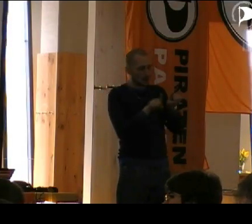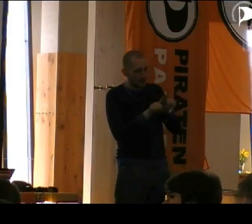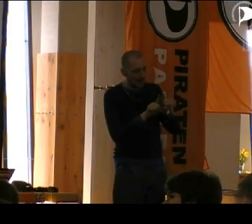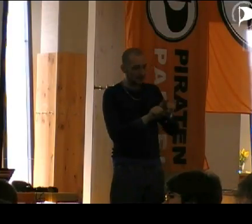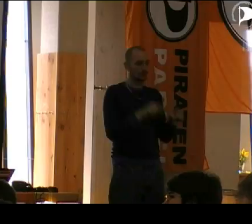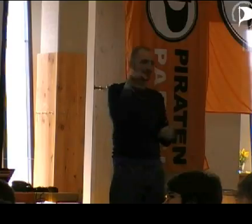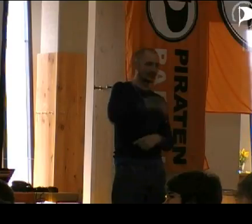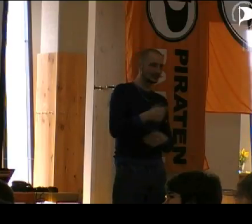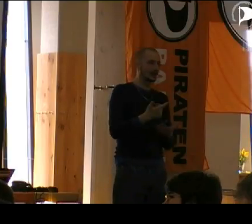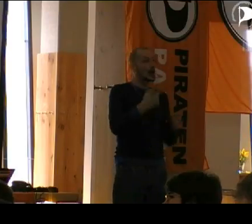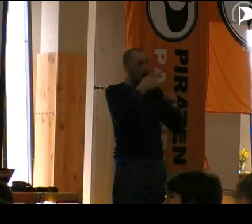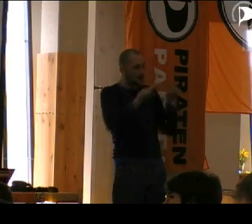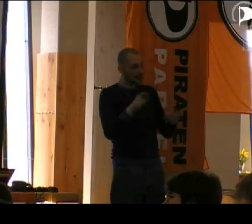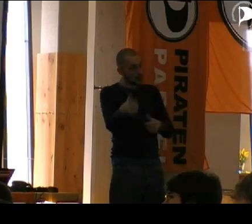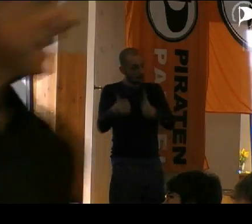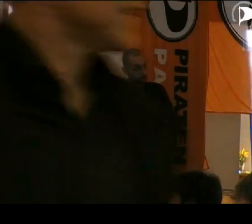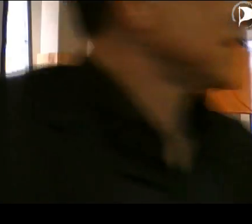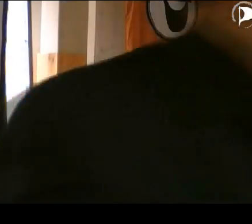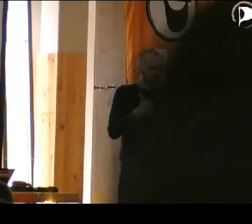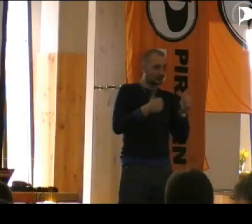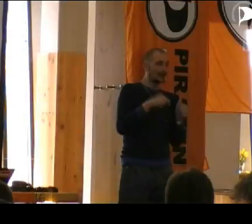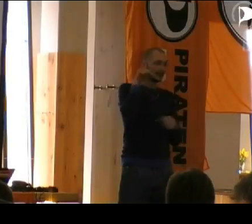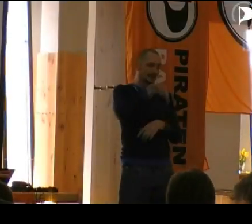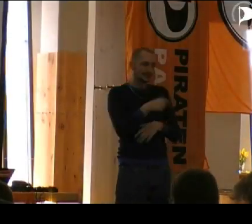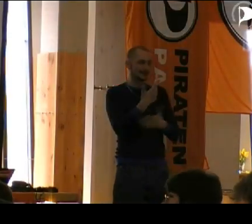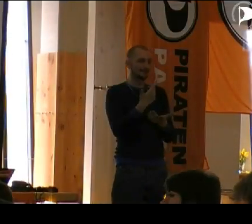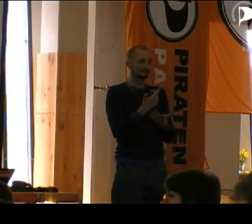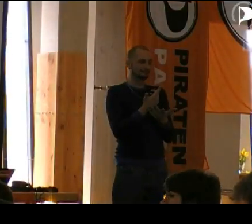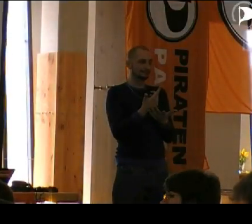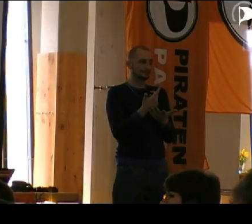immer nur alleine da andere auch mit gehalten ja